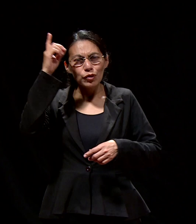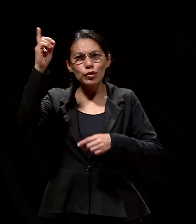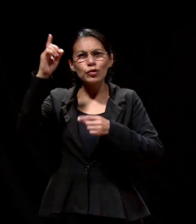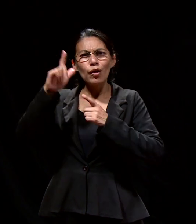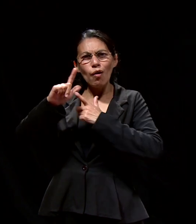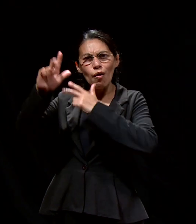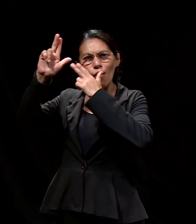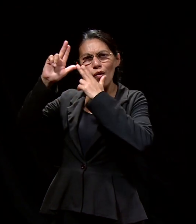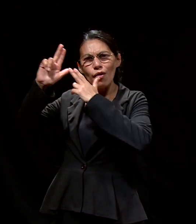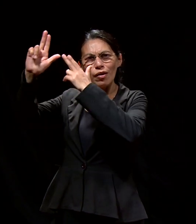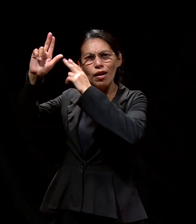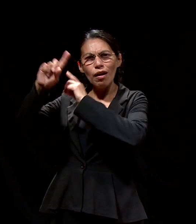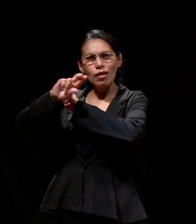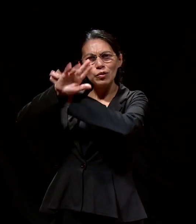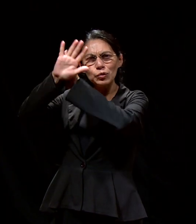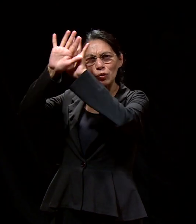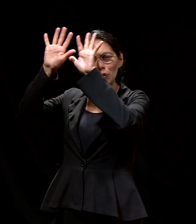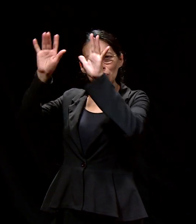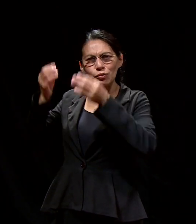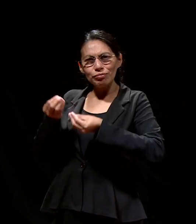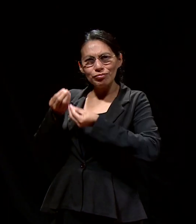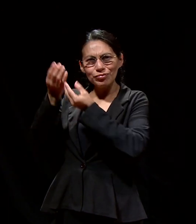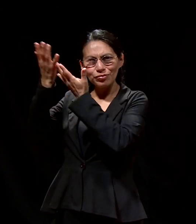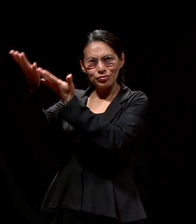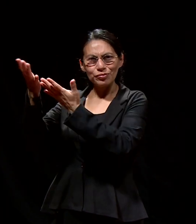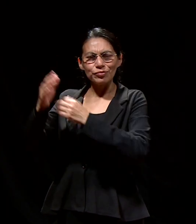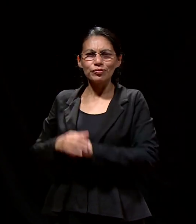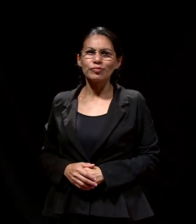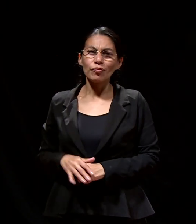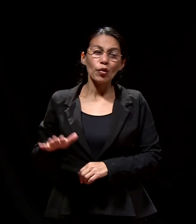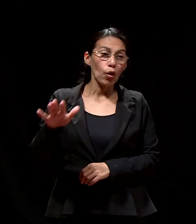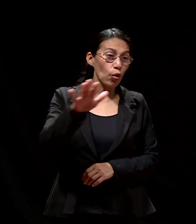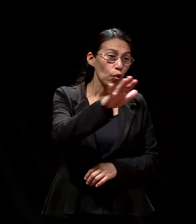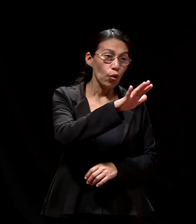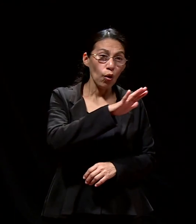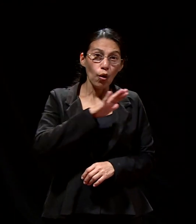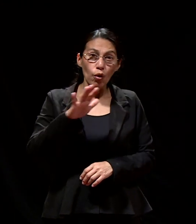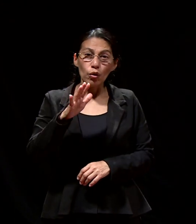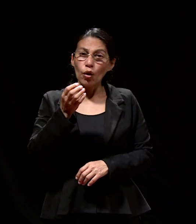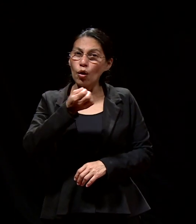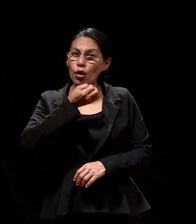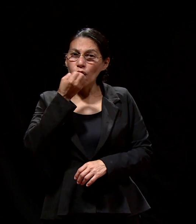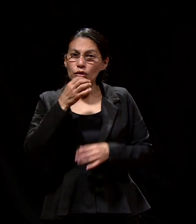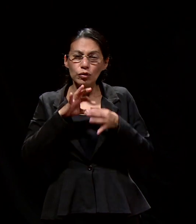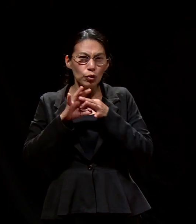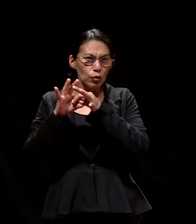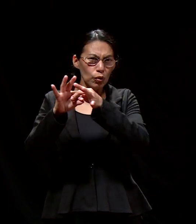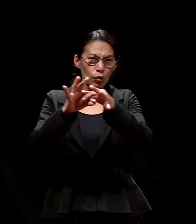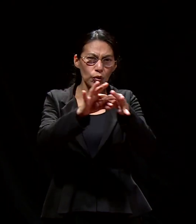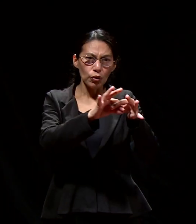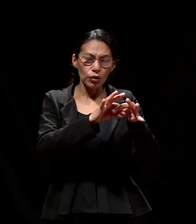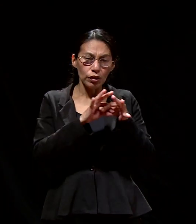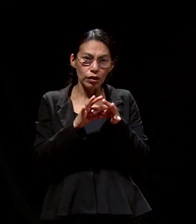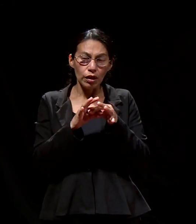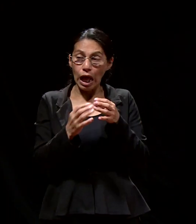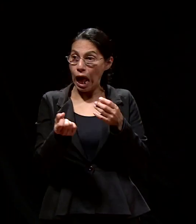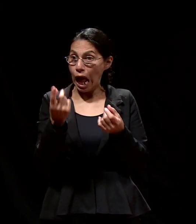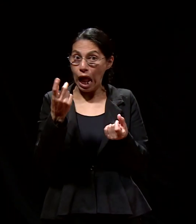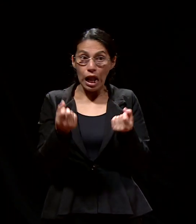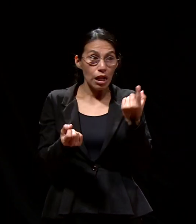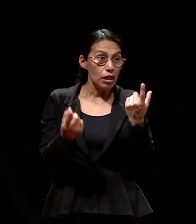queridos qué bueno que nos unamos en oración nadie debe quedar solo